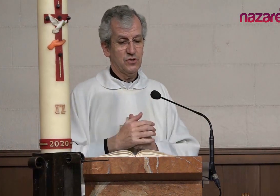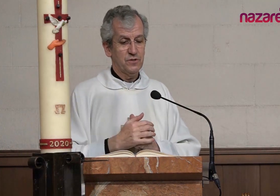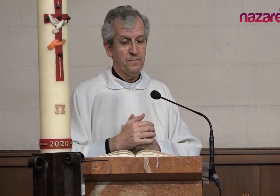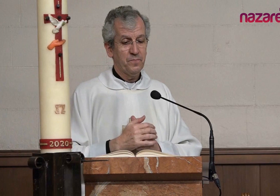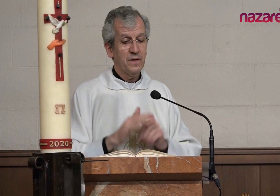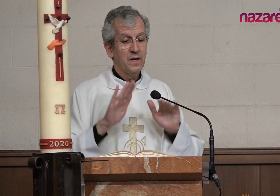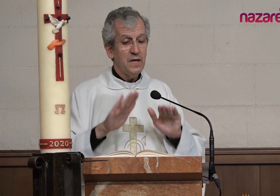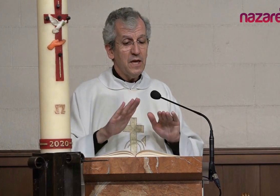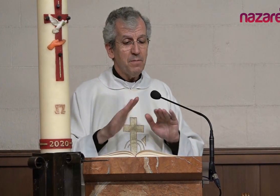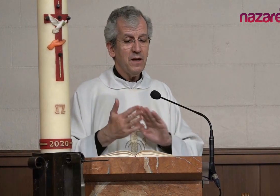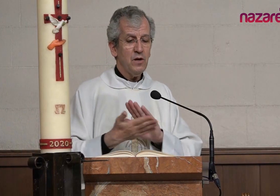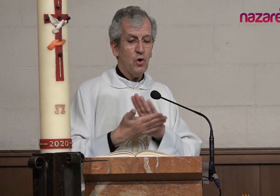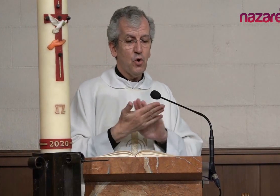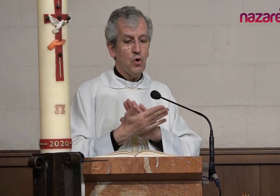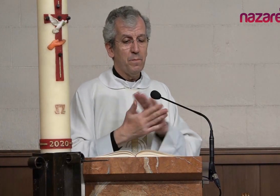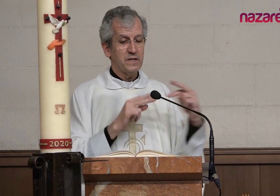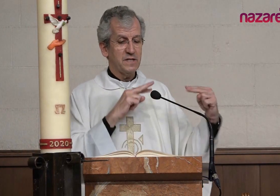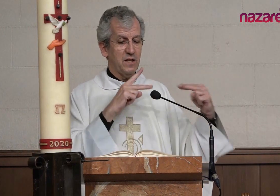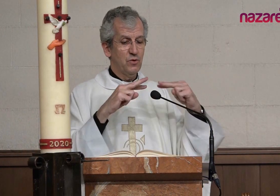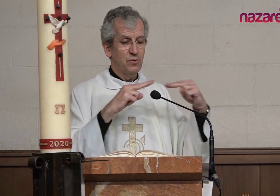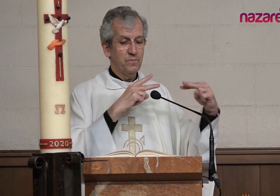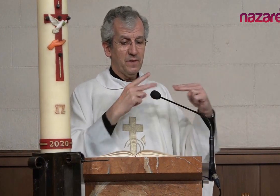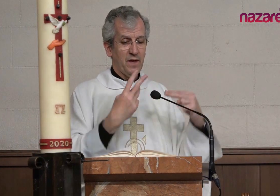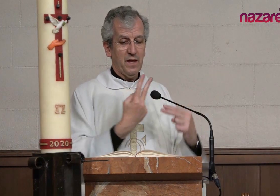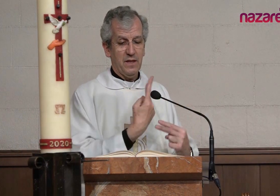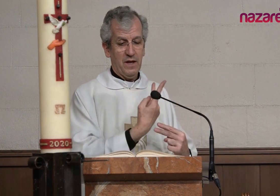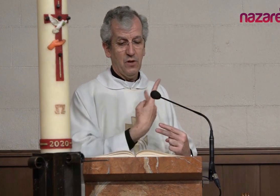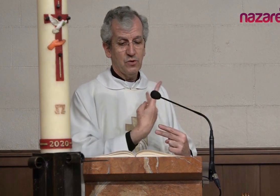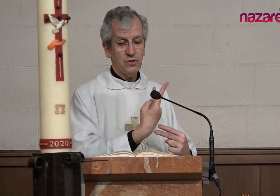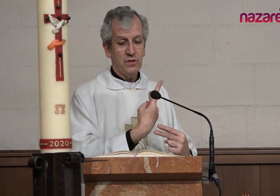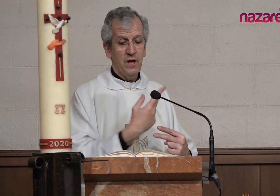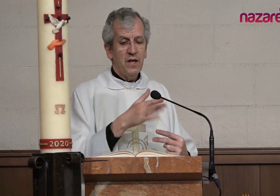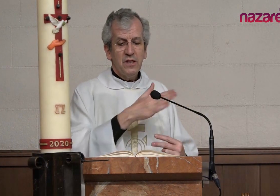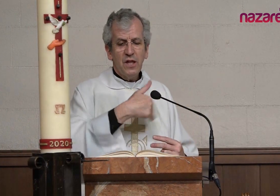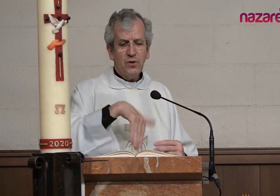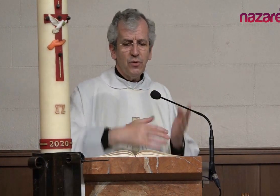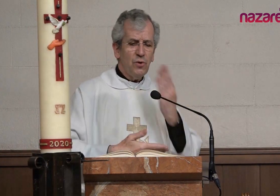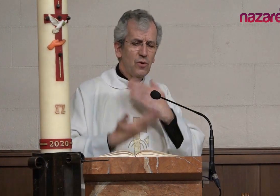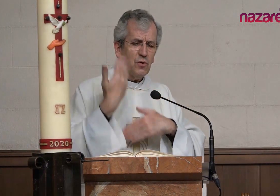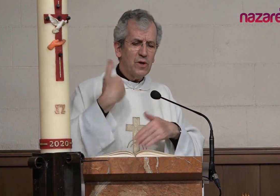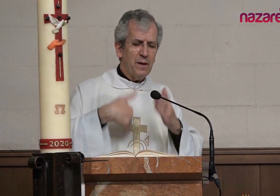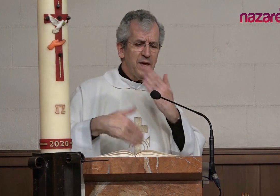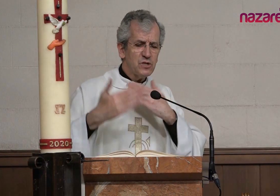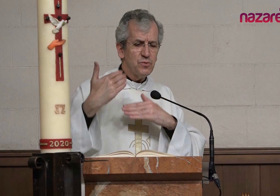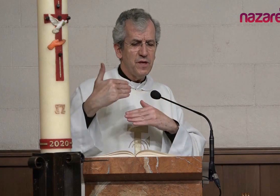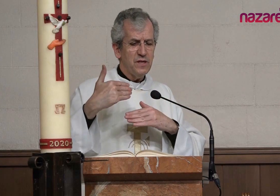estadios. Iban conversando entre ellos de todo lo que había